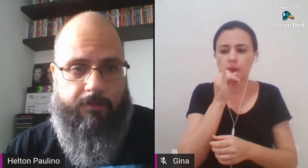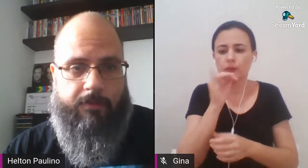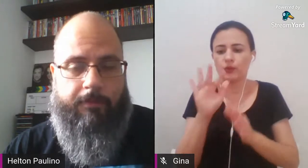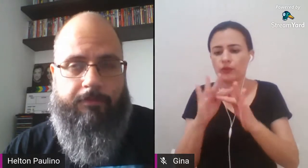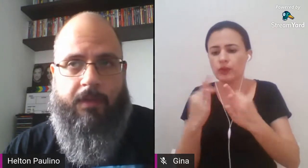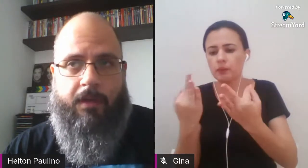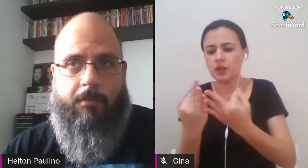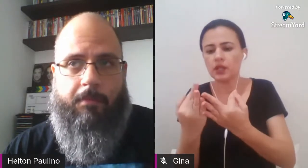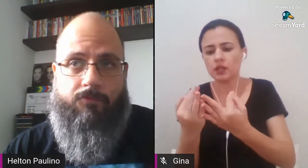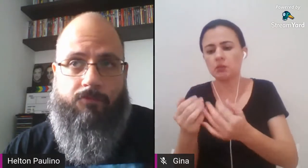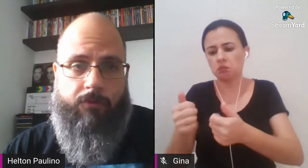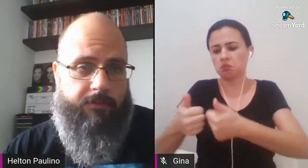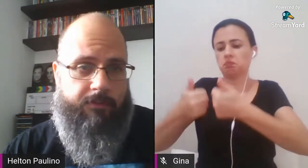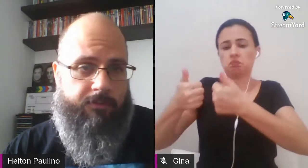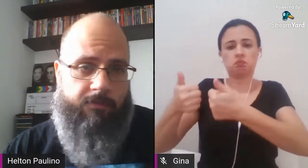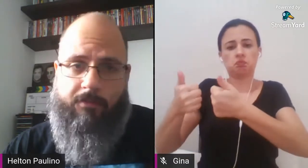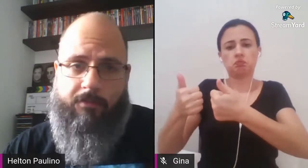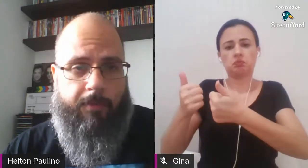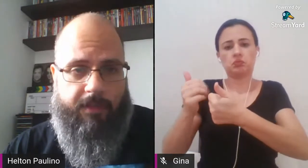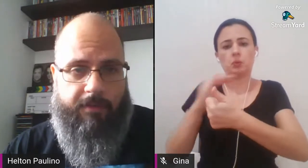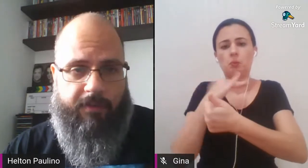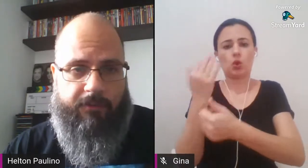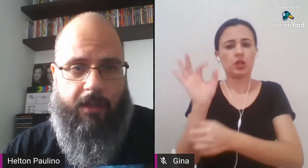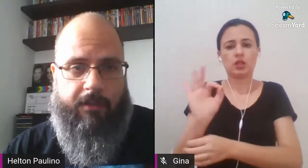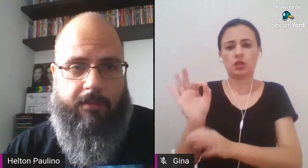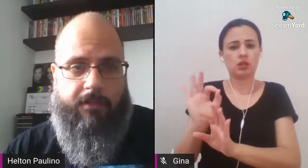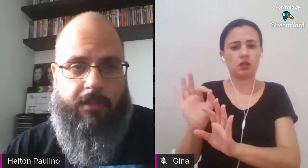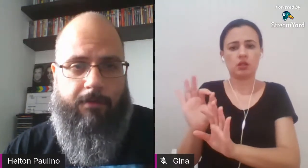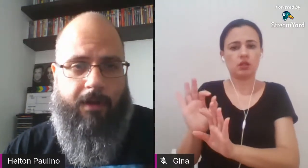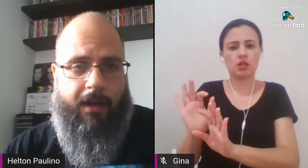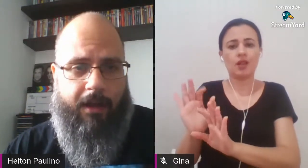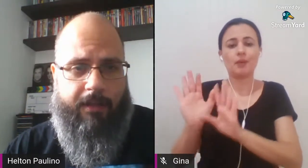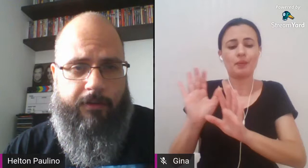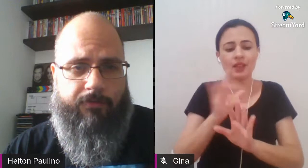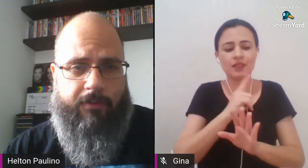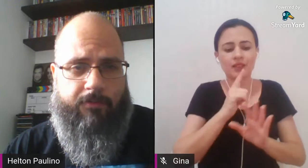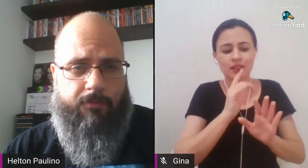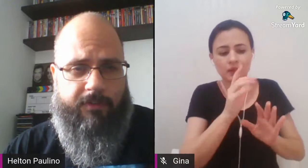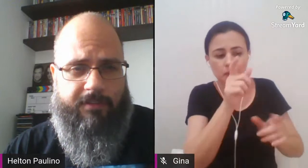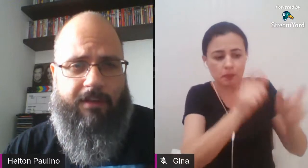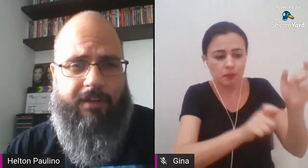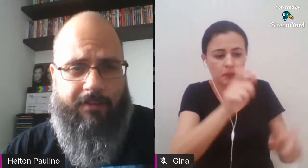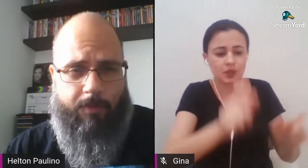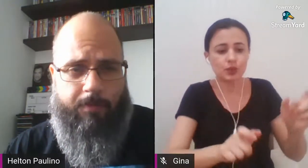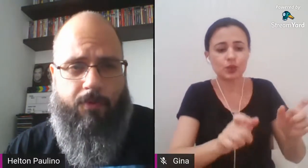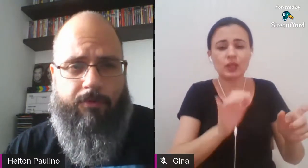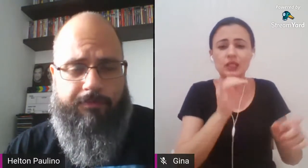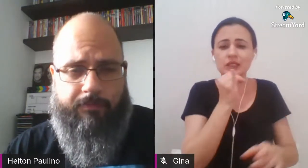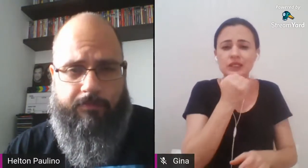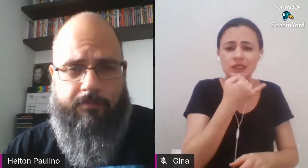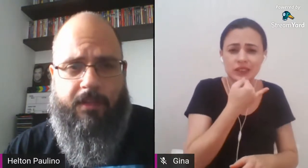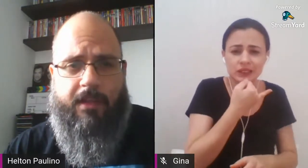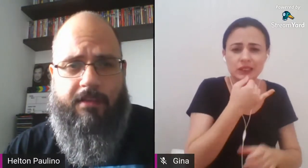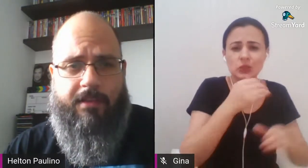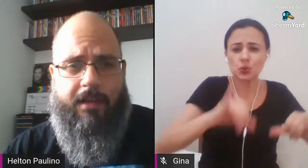por esse vírus, né? Mas outras estão sendo totalmente devastadas. Então, a arte, no final das contas, ela vai levar um